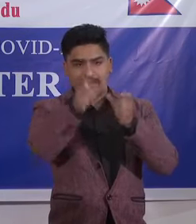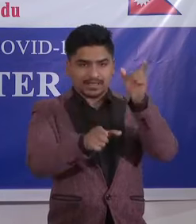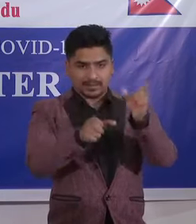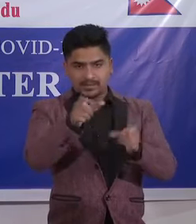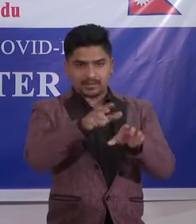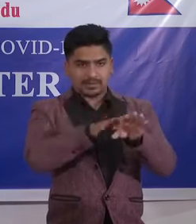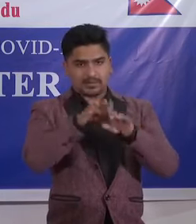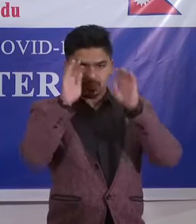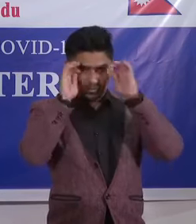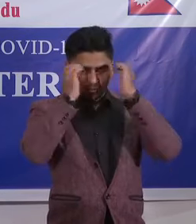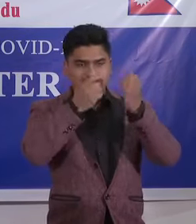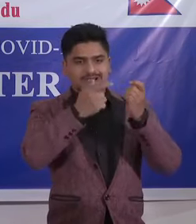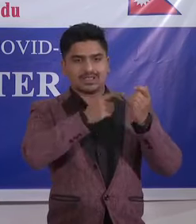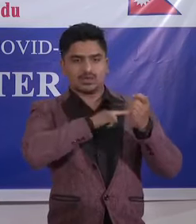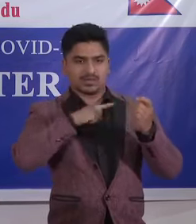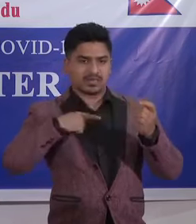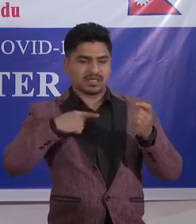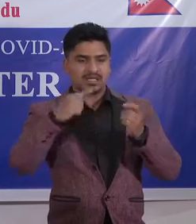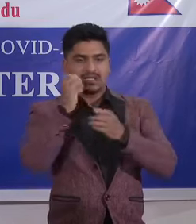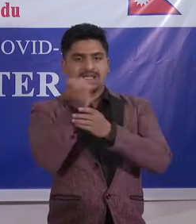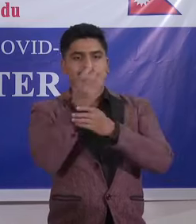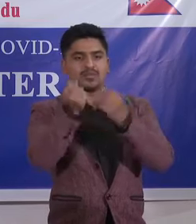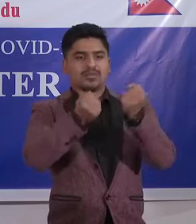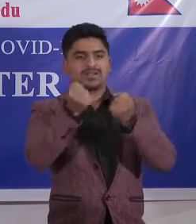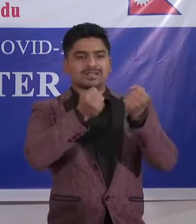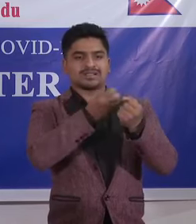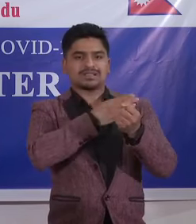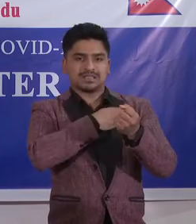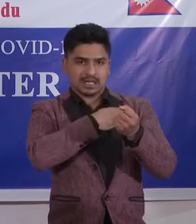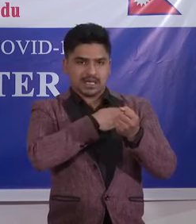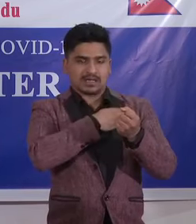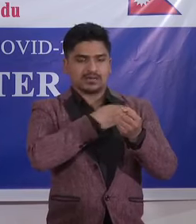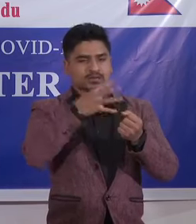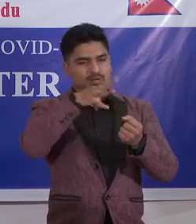अरू शुराच्या करमें हरू एंबुलेंच चाला करू लगायत